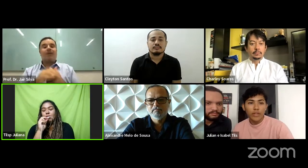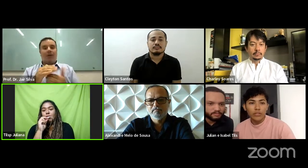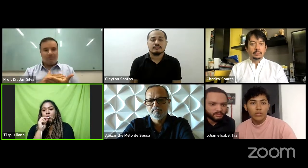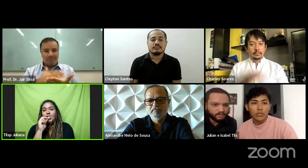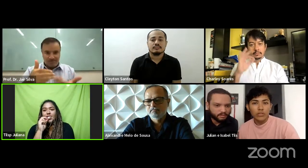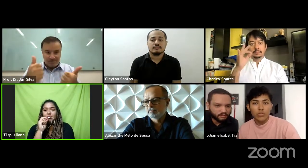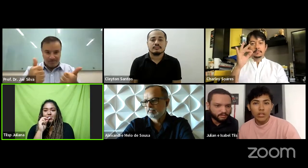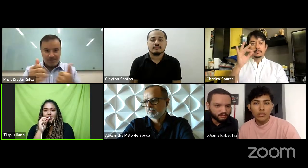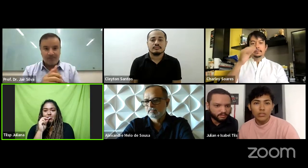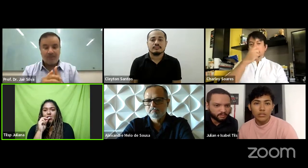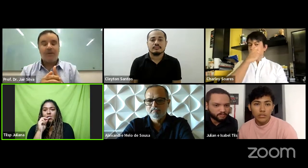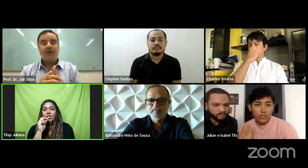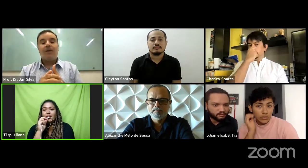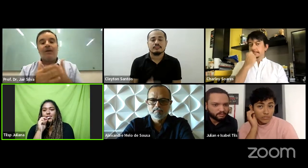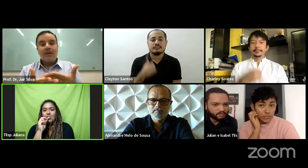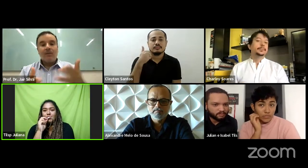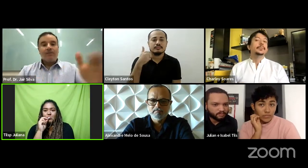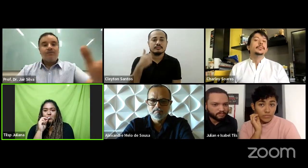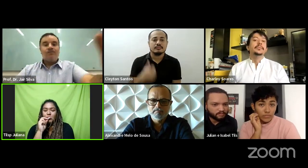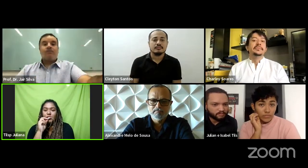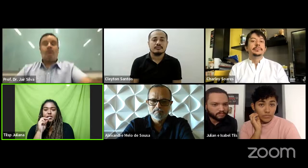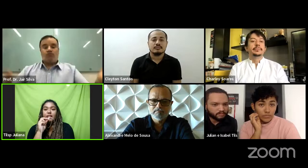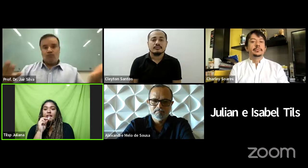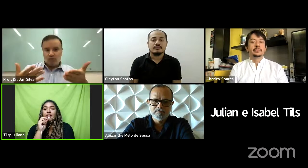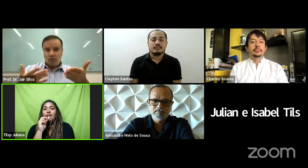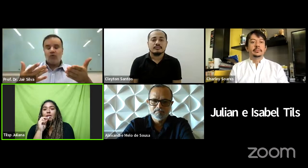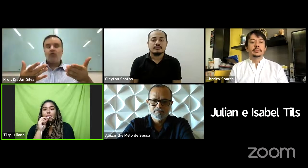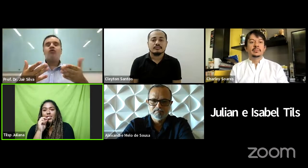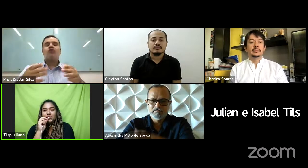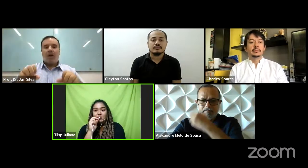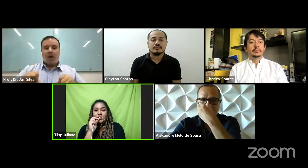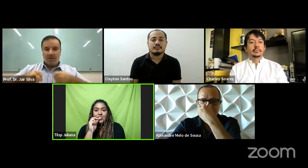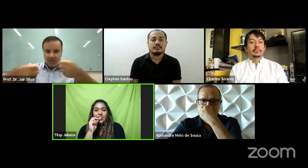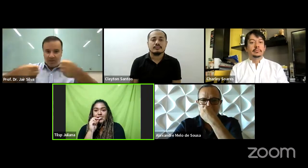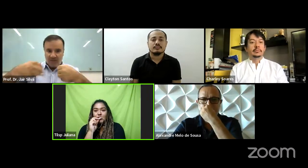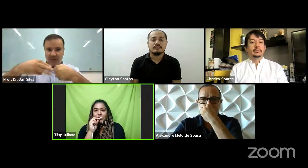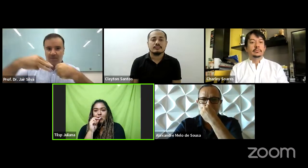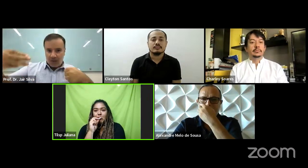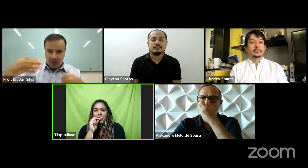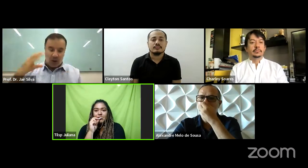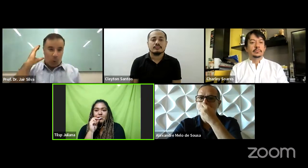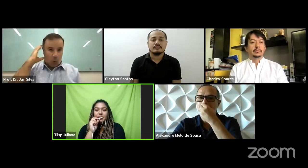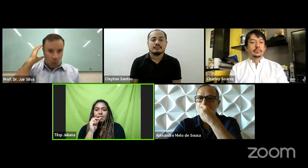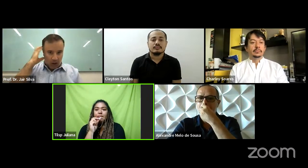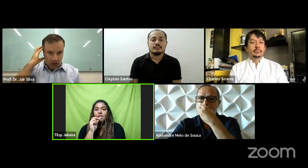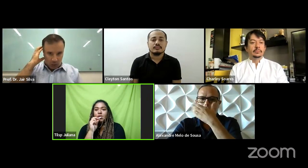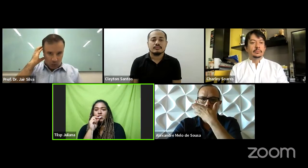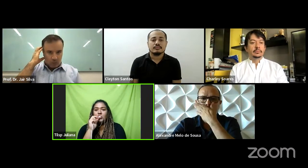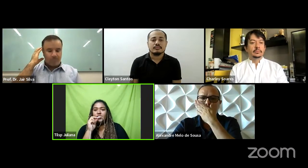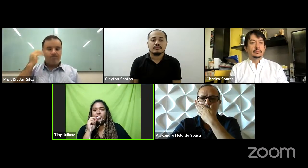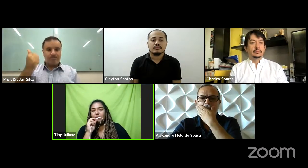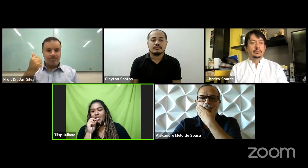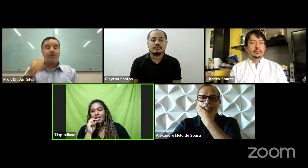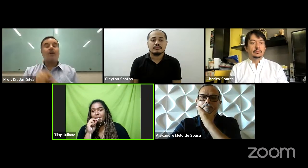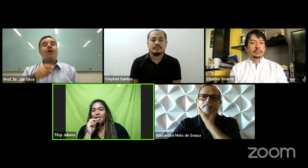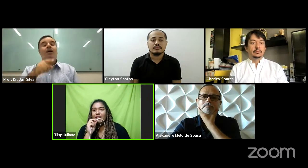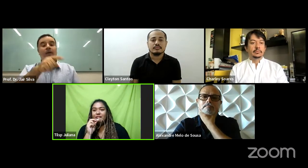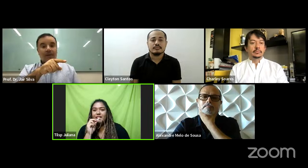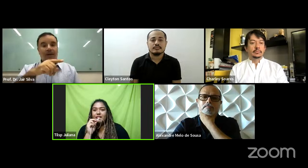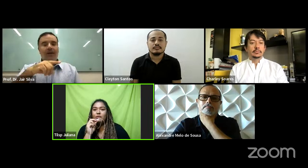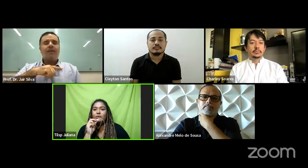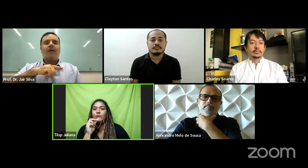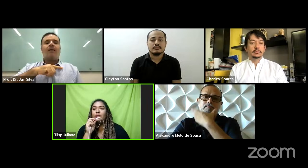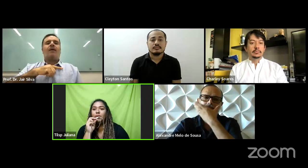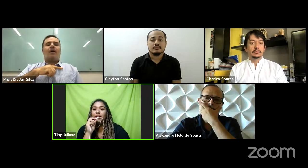precisamos mudar de plataforma, utilizar o Zoom hoje. Mas vamos dar início aos trabalhos. Hoje nós estamos aqui